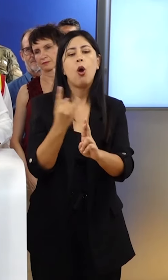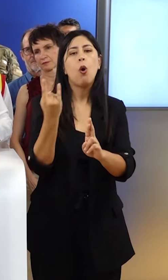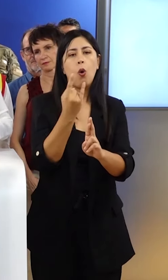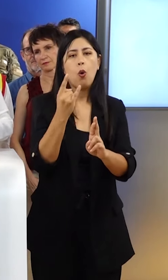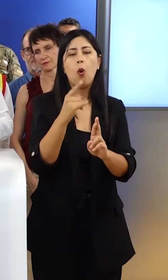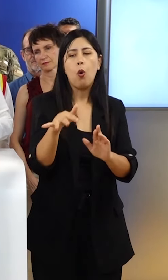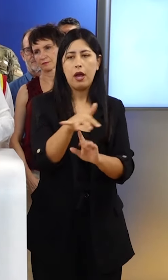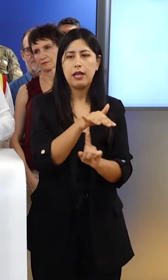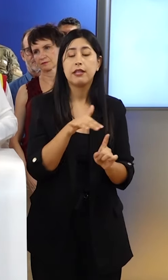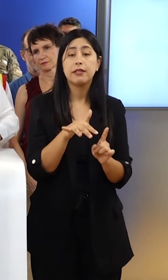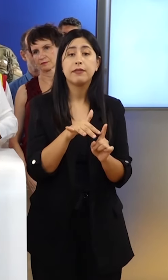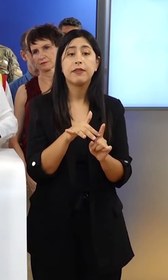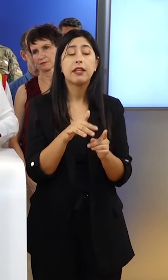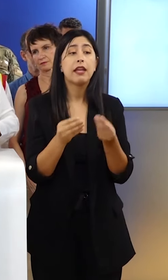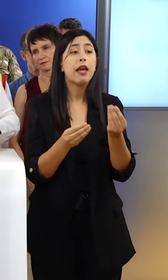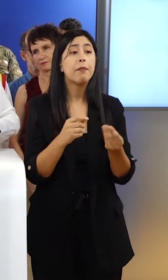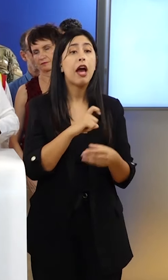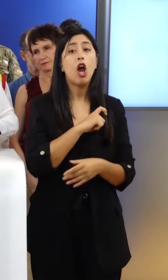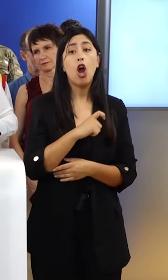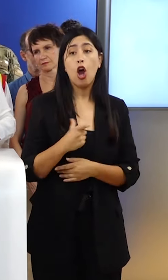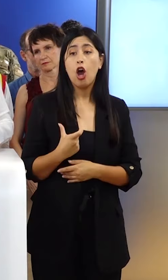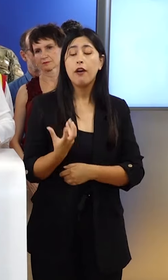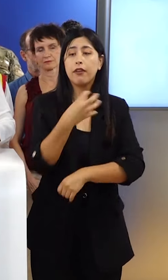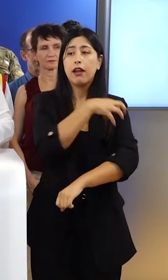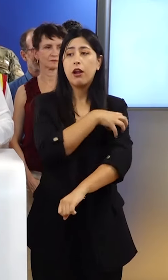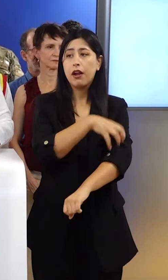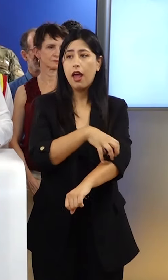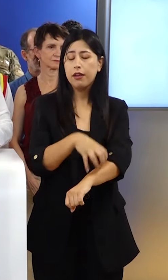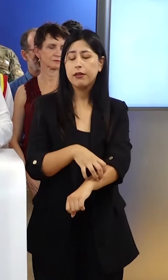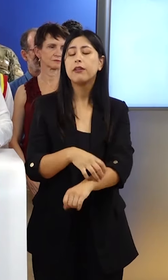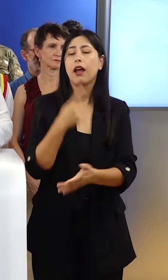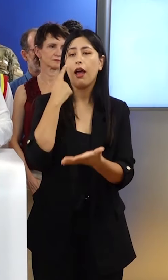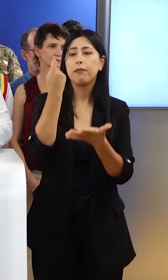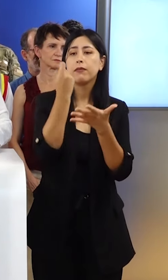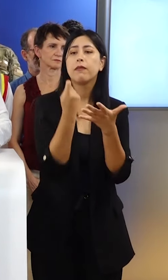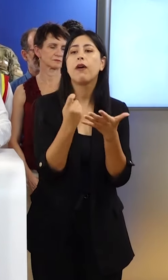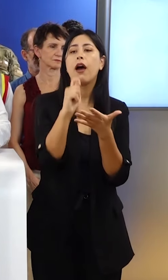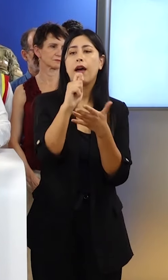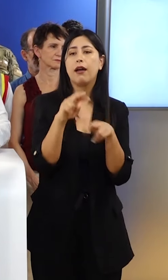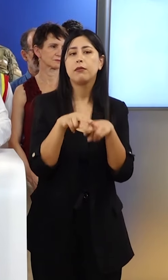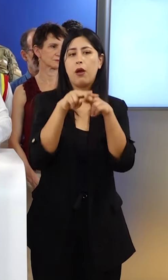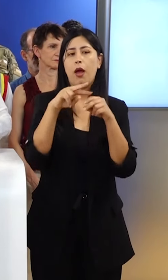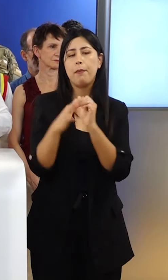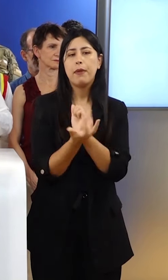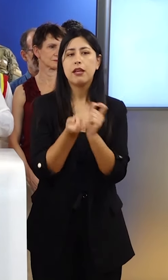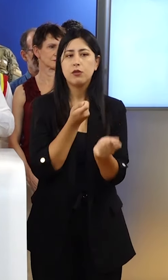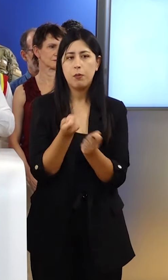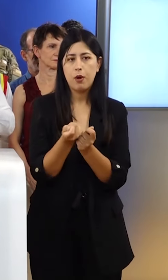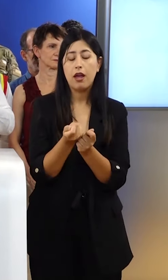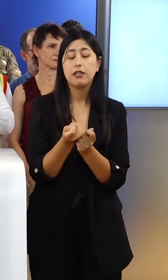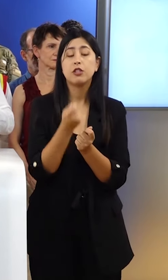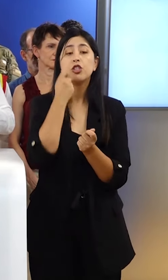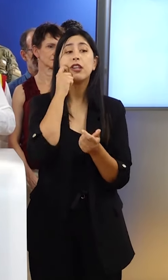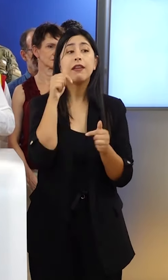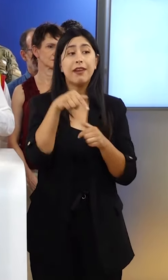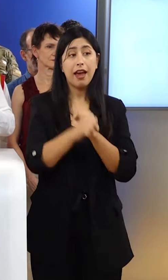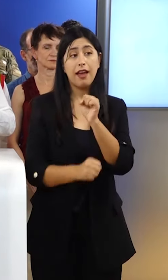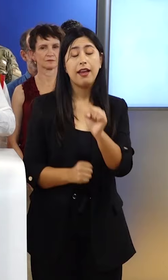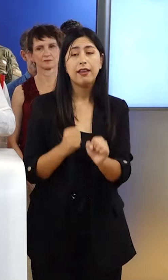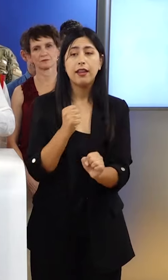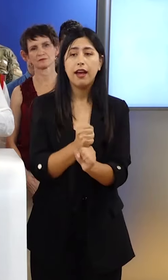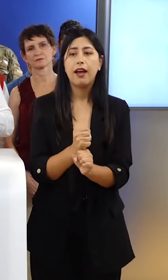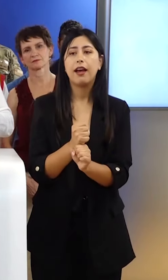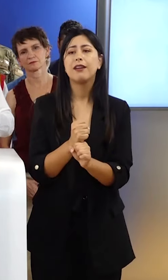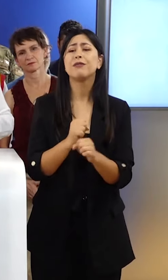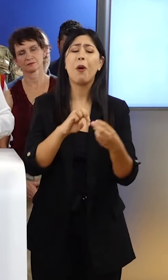etcétera y finalmente en el caso de los gobiernos regionales también se le habilitó una línea presupuestaria para tratar con emergencia Es decir para este año tenemos